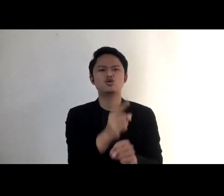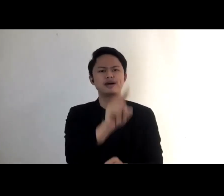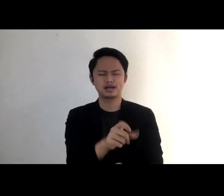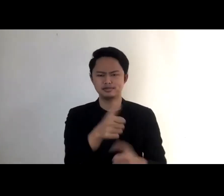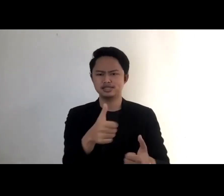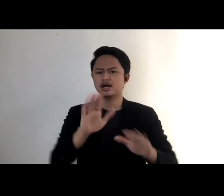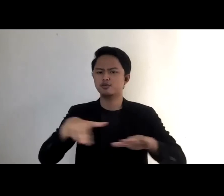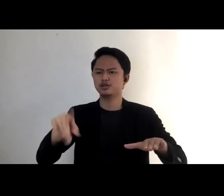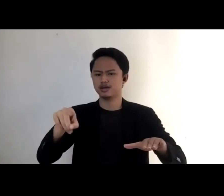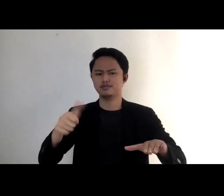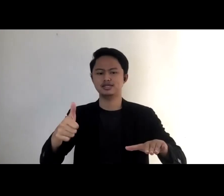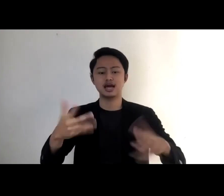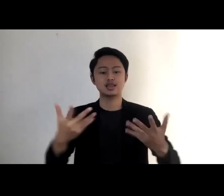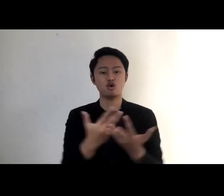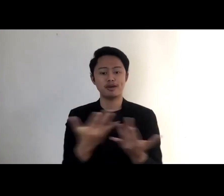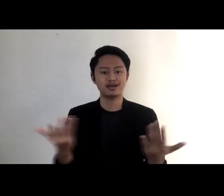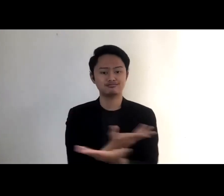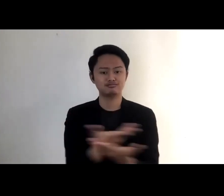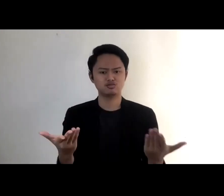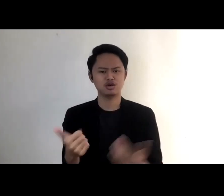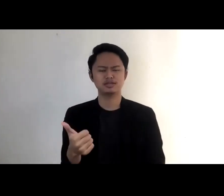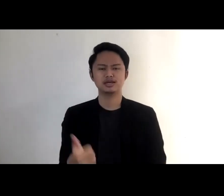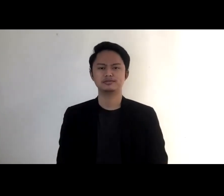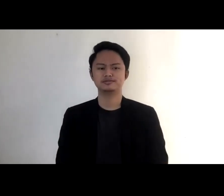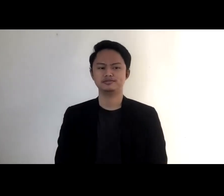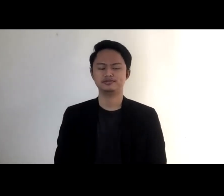didik, bahkan masyarakat. Banyak